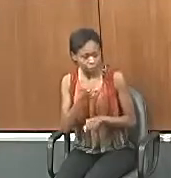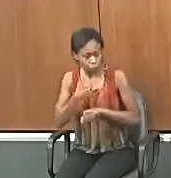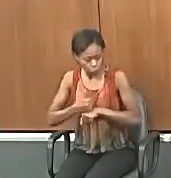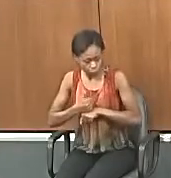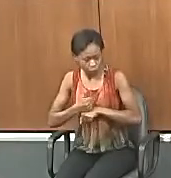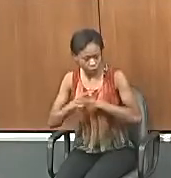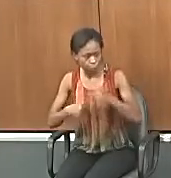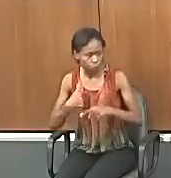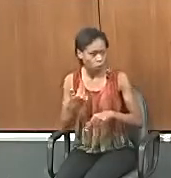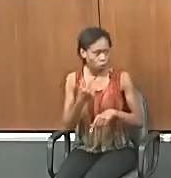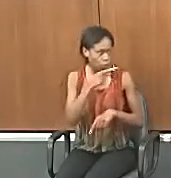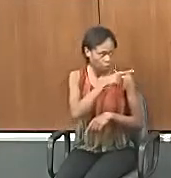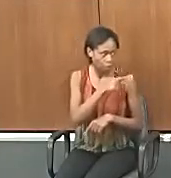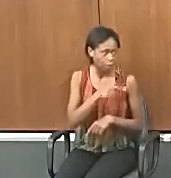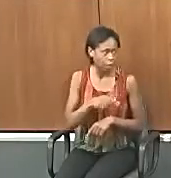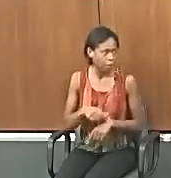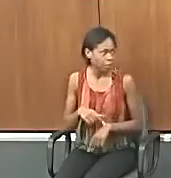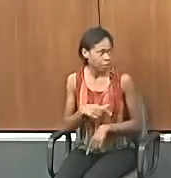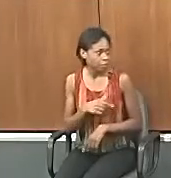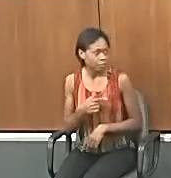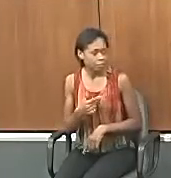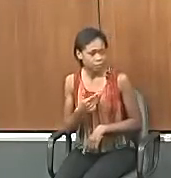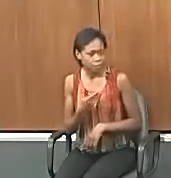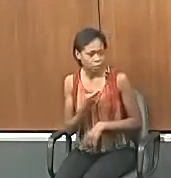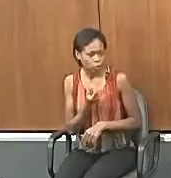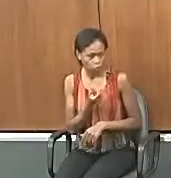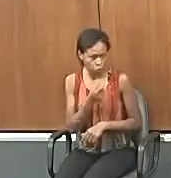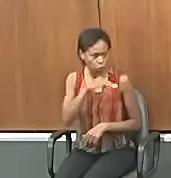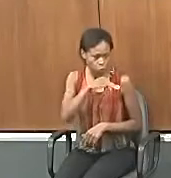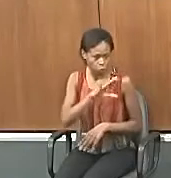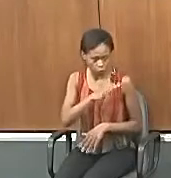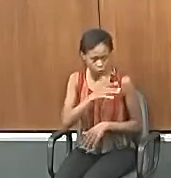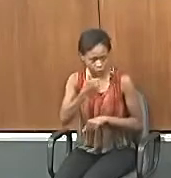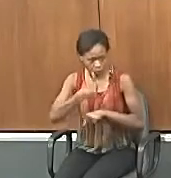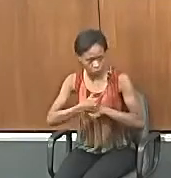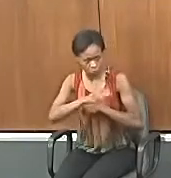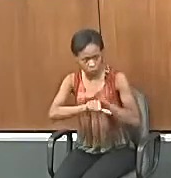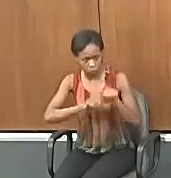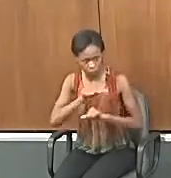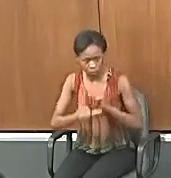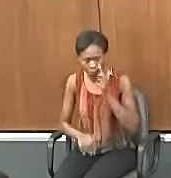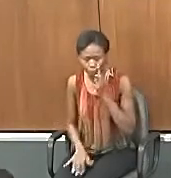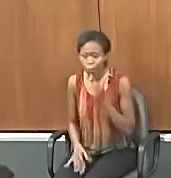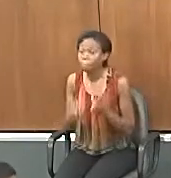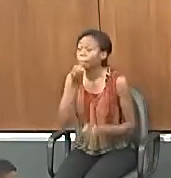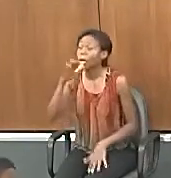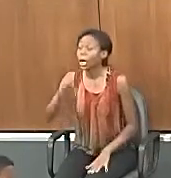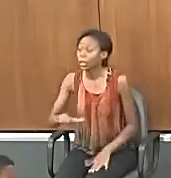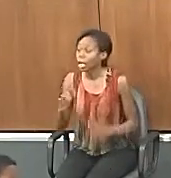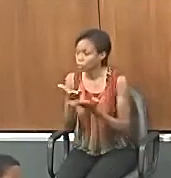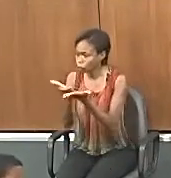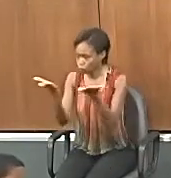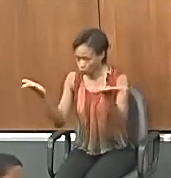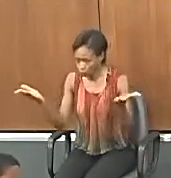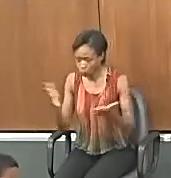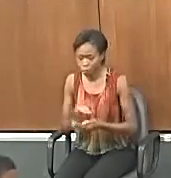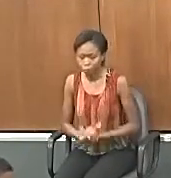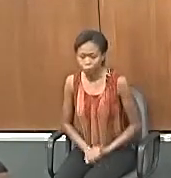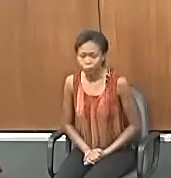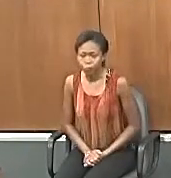foi só o marcelo boa tarde a todos boa tarde a todos